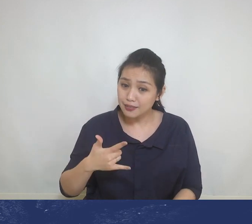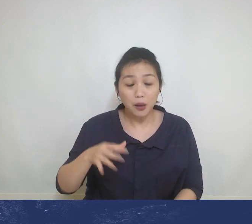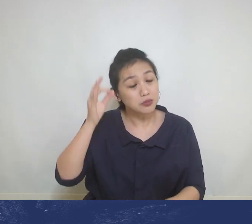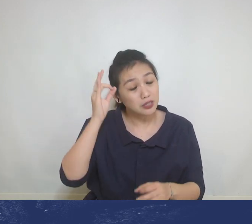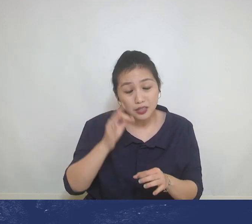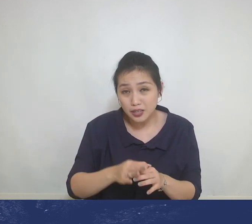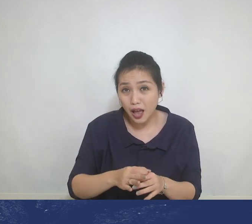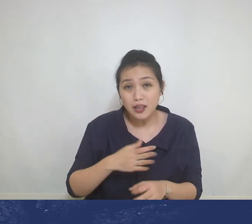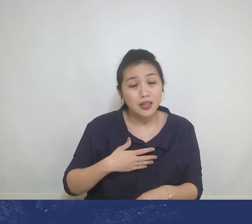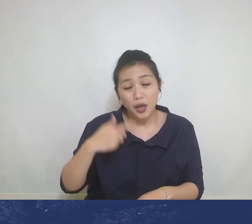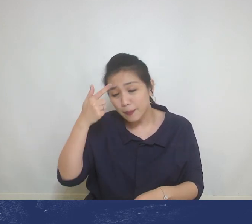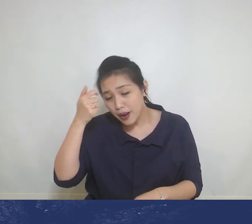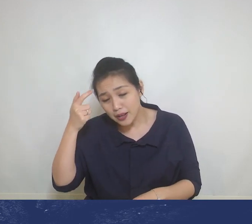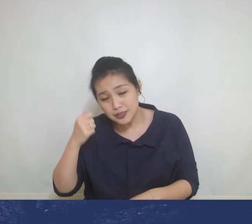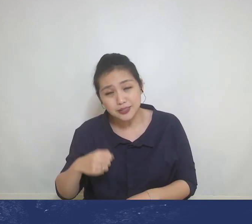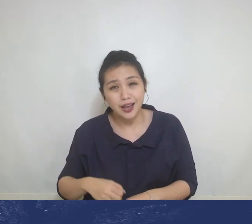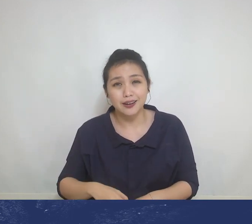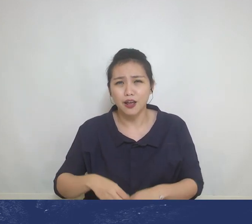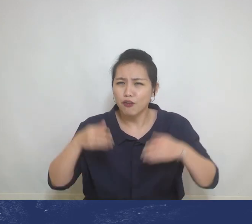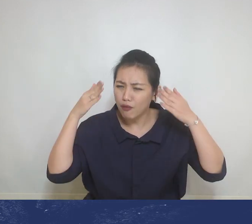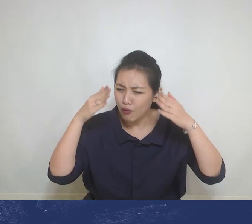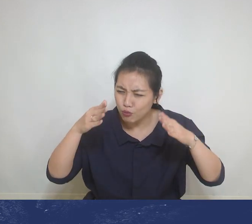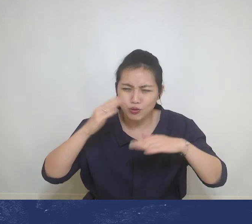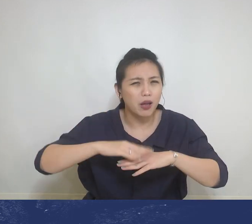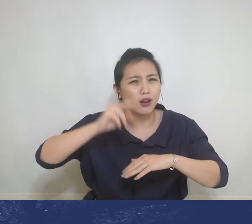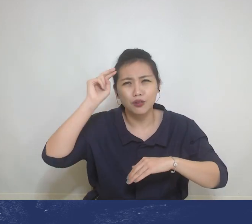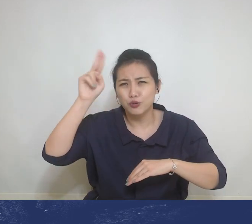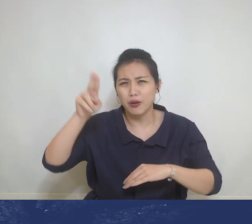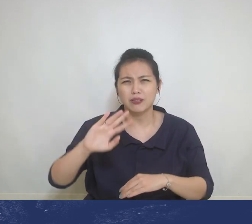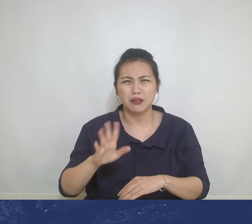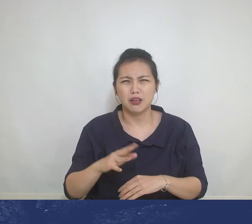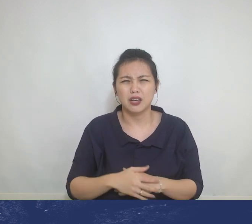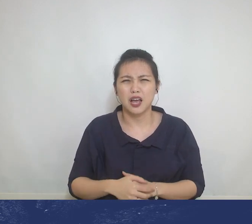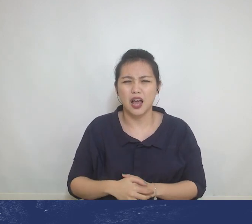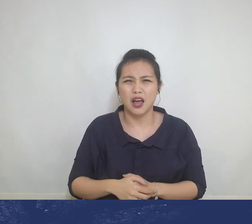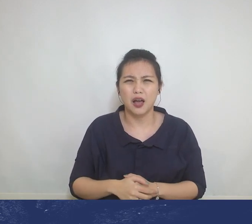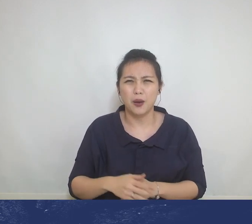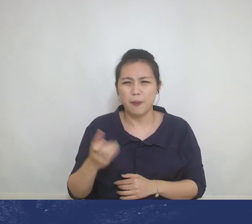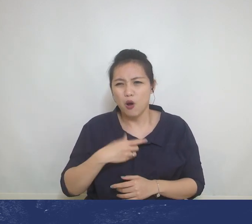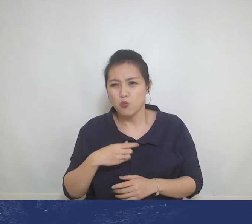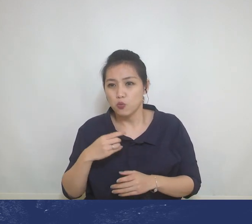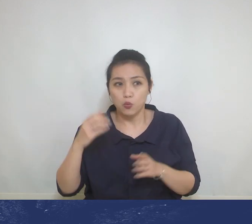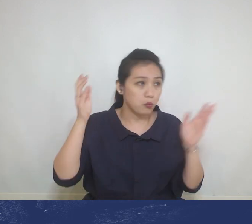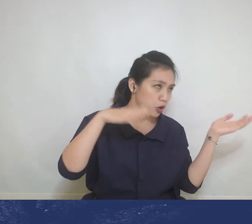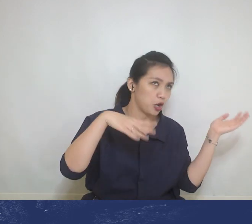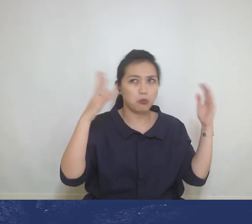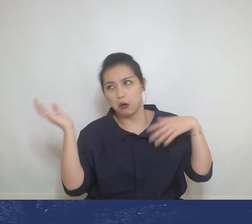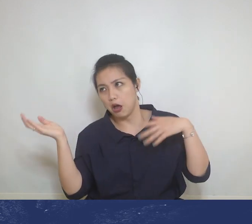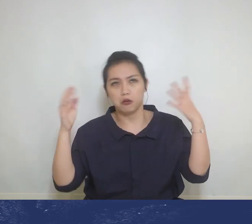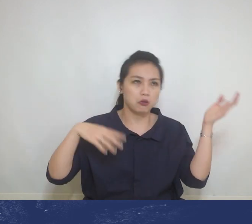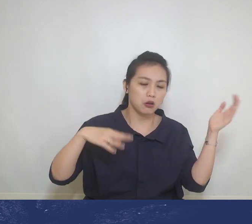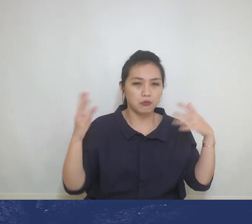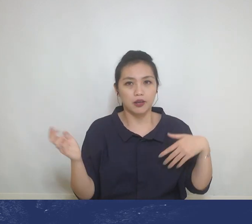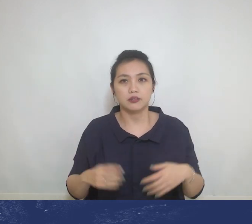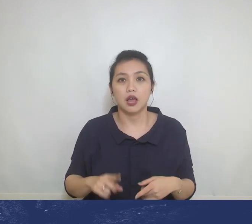saya belajar setia. Saya enggak neko-neko ke kiri dan ke kanan. Teman-teman saya ngajak saya ini dan itu, saya